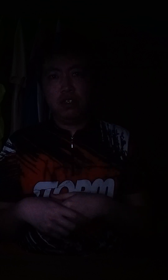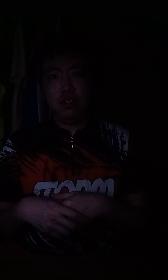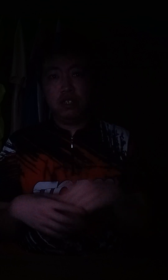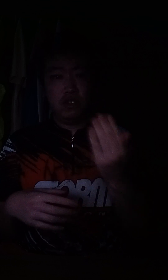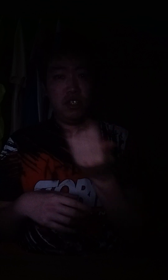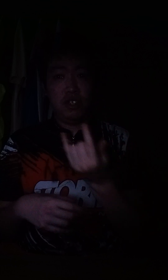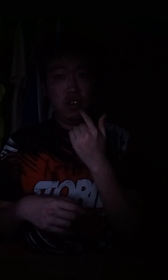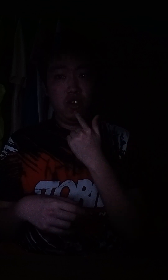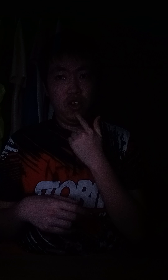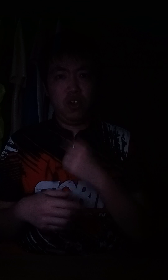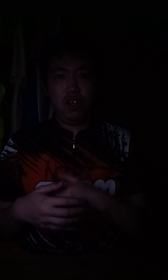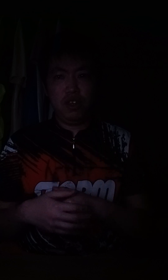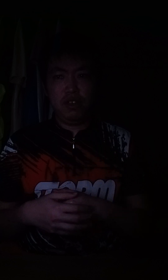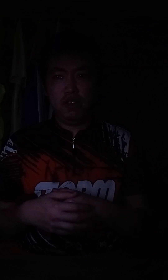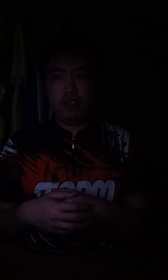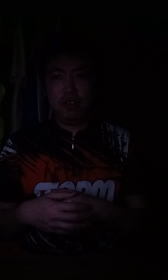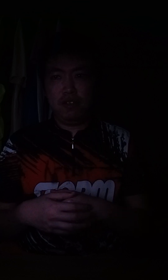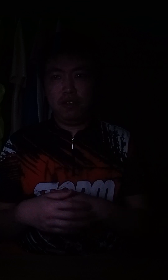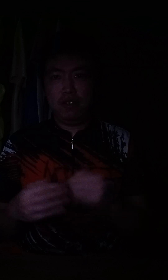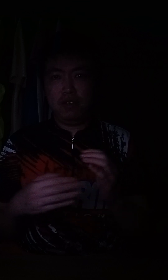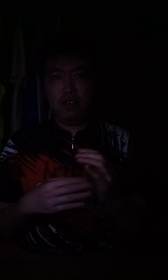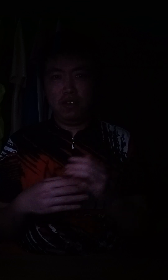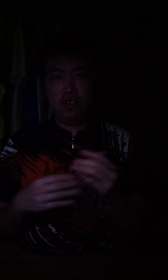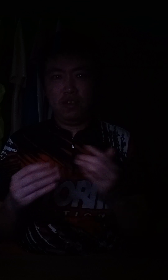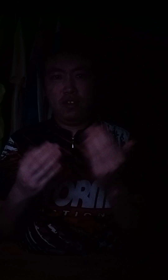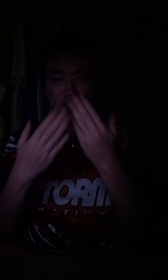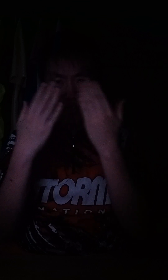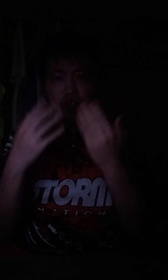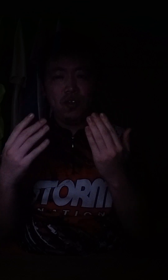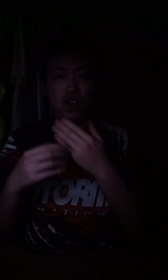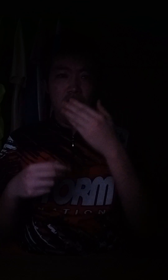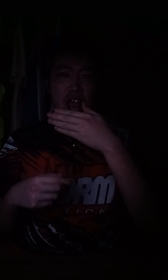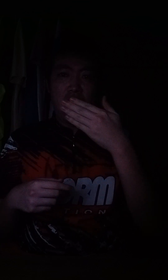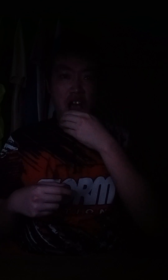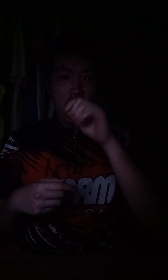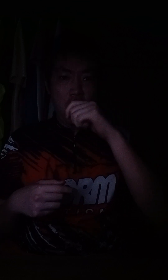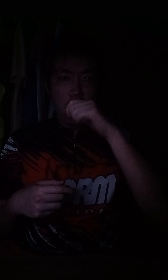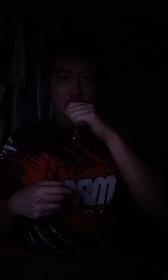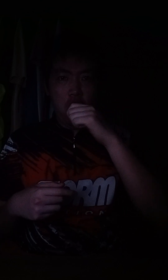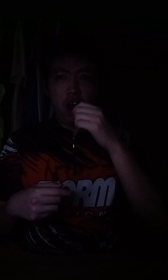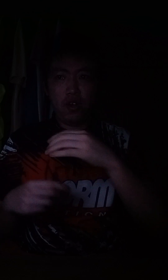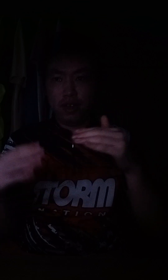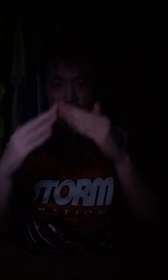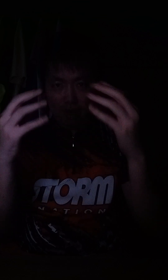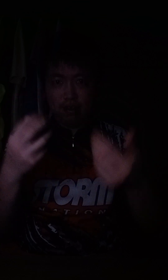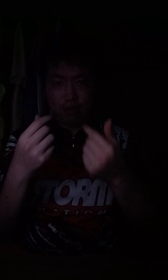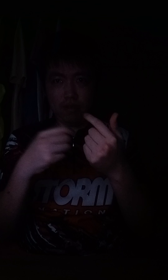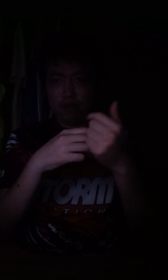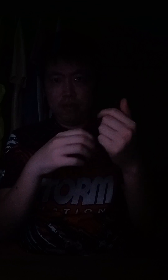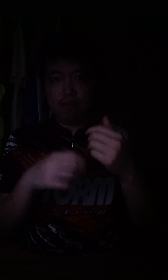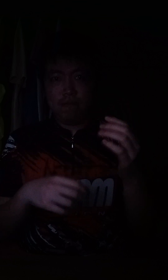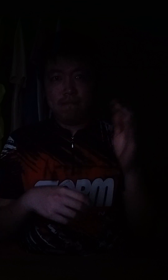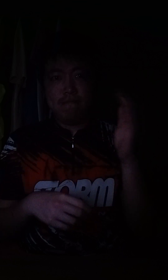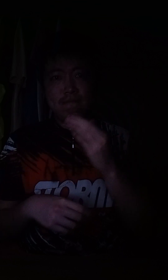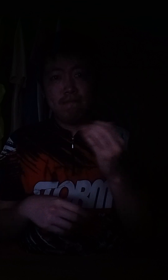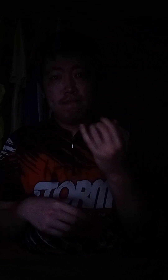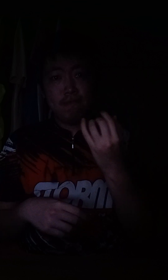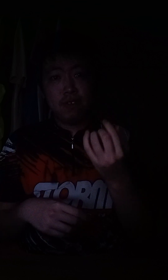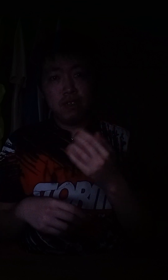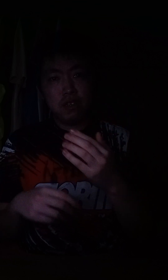우리 아들? 응. 이제 씻고 밥 먹고 학교 가야지. 연수 밥 먹고 학교